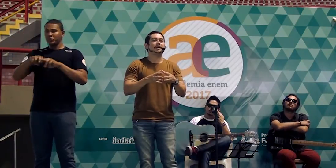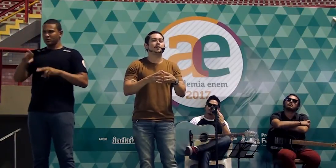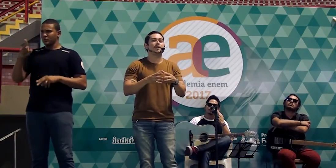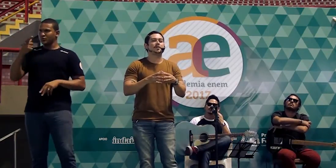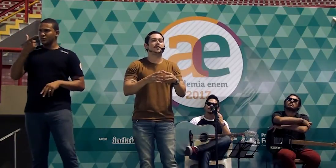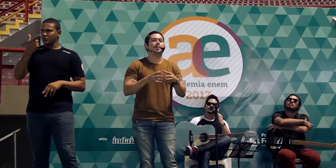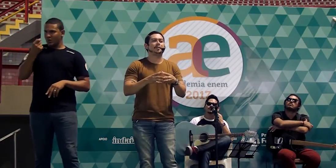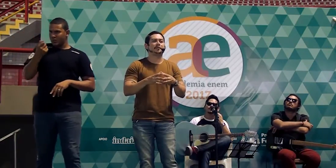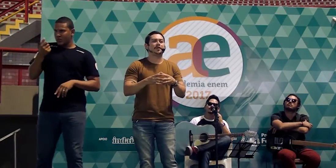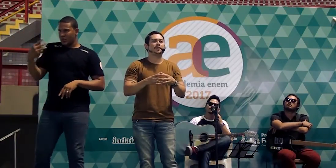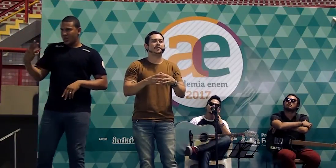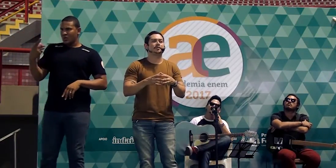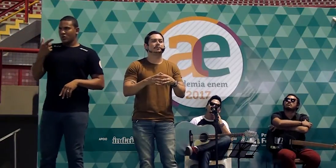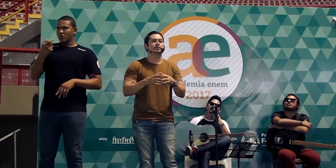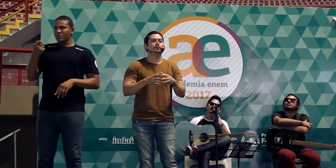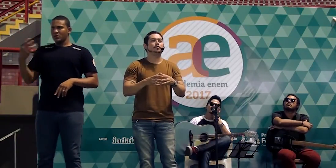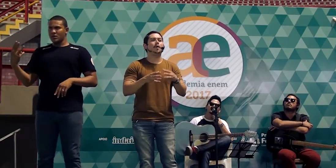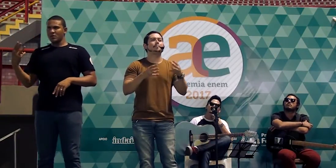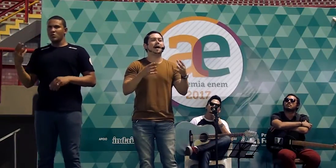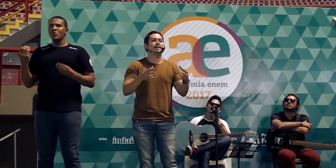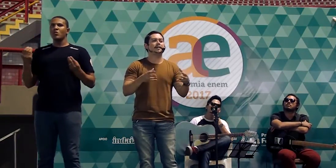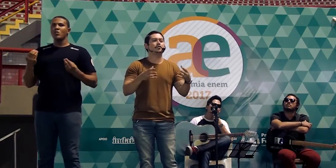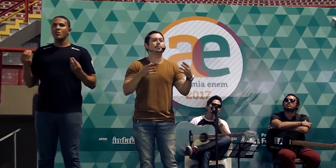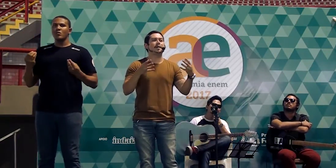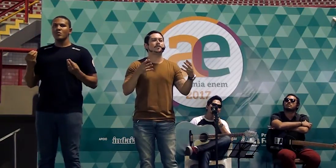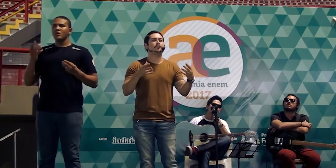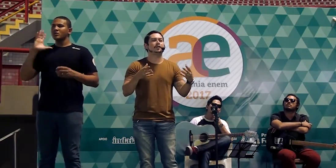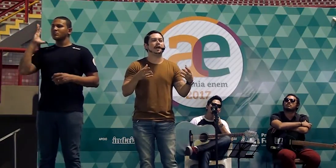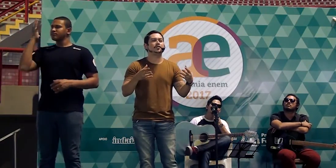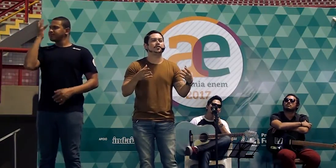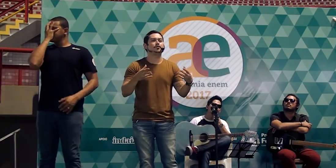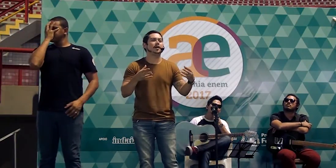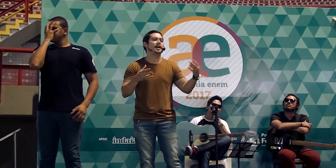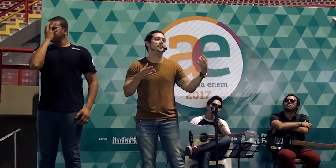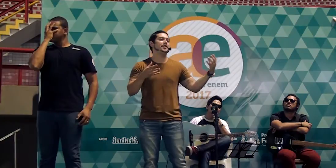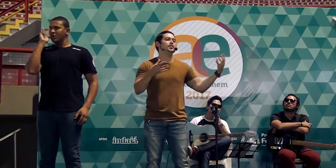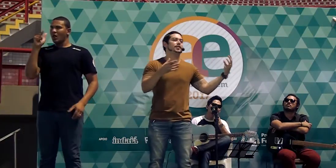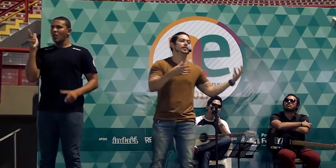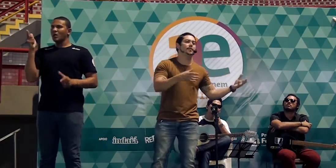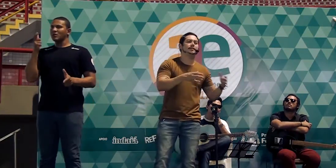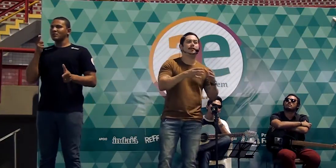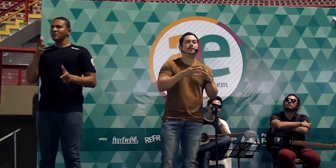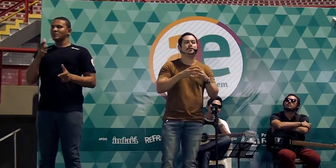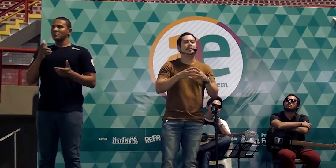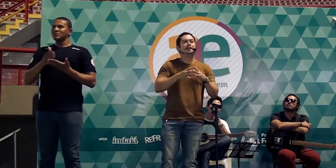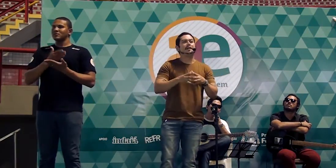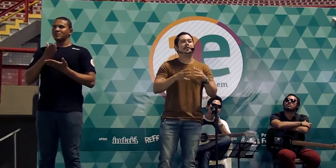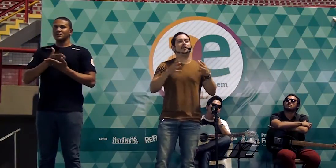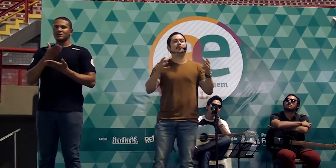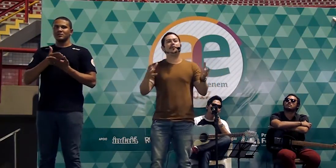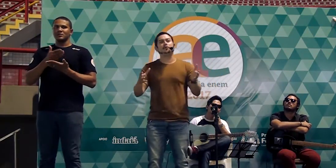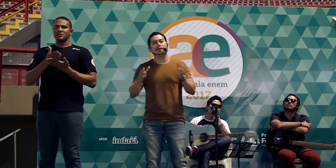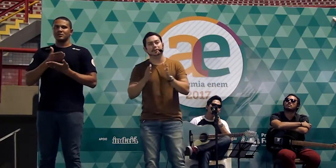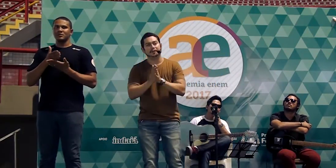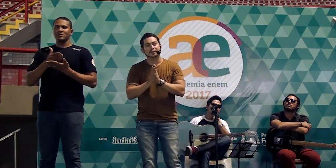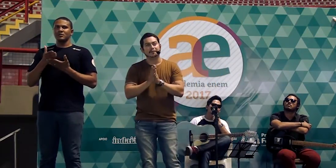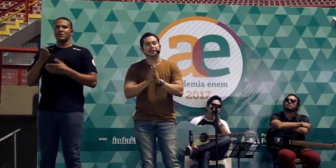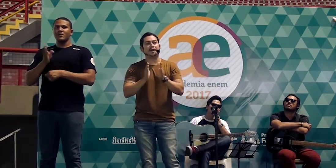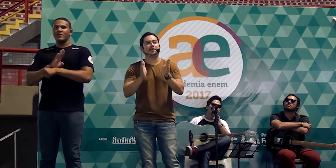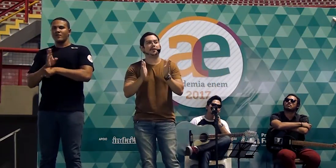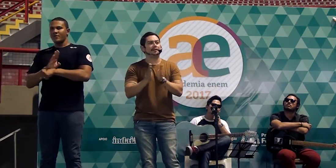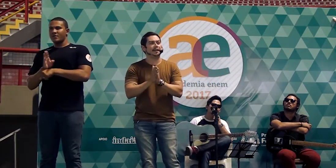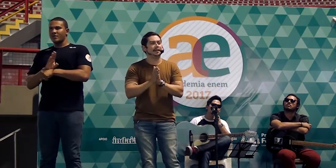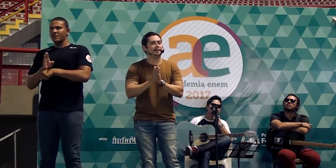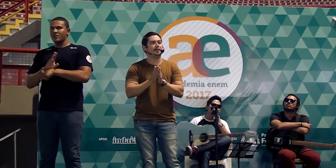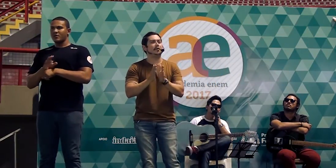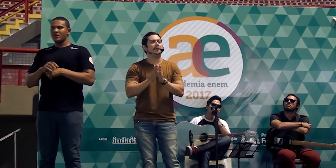como é que a maioria das pessoas foi para a manifestação? Com a máscara de um personagem de uma revista em quadrinhos que virou filme.